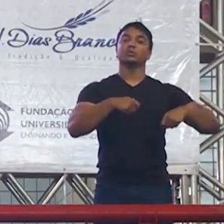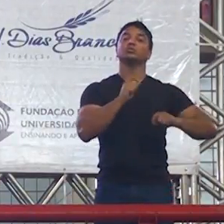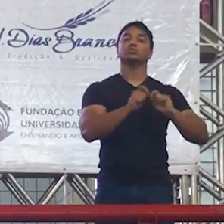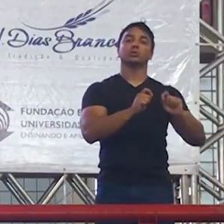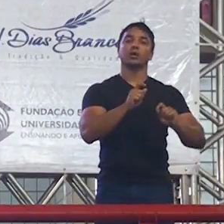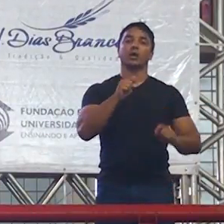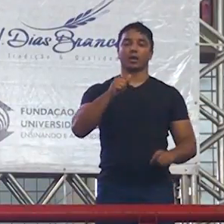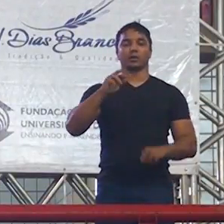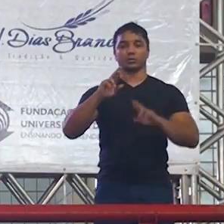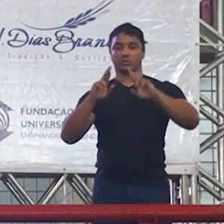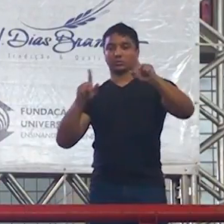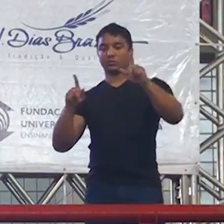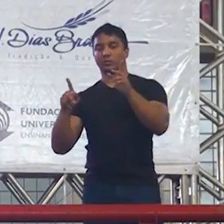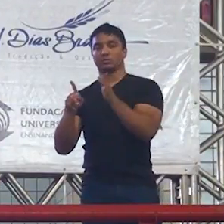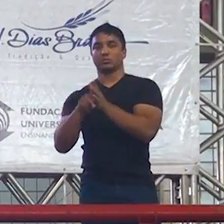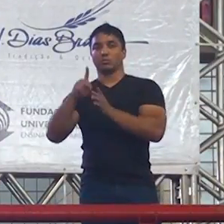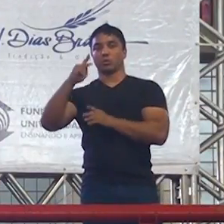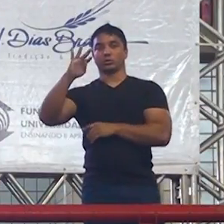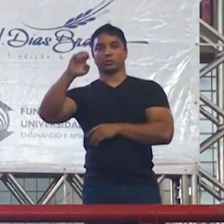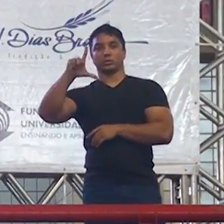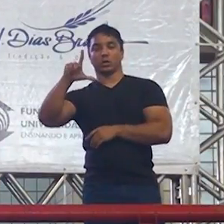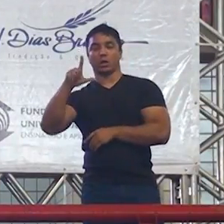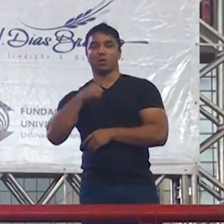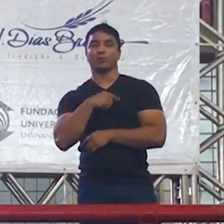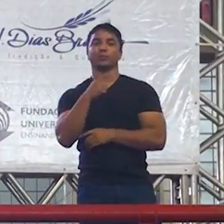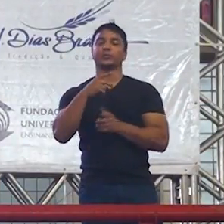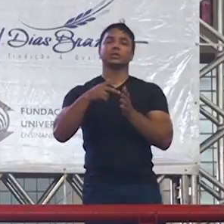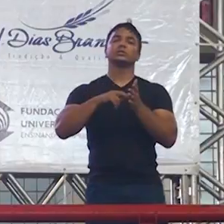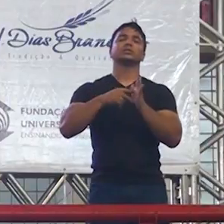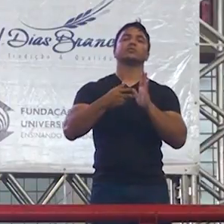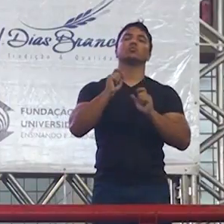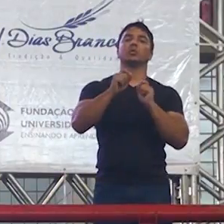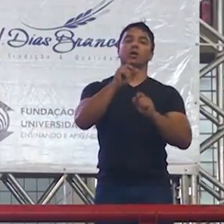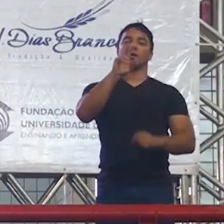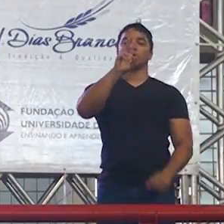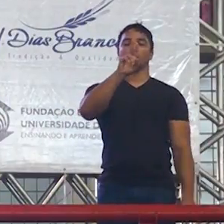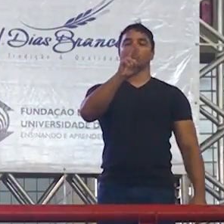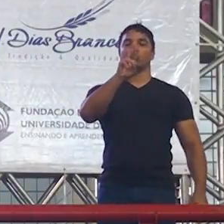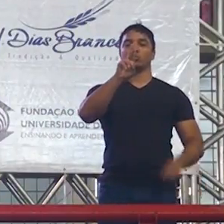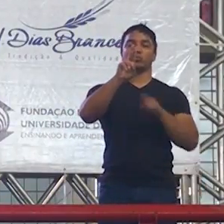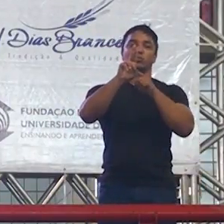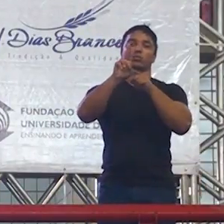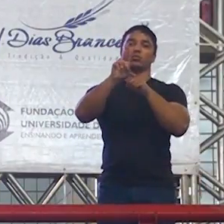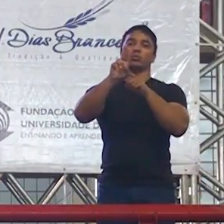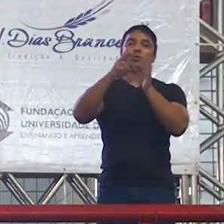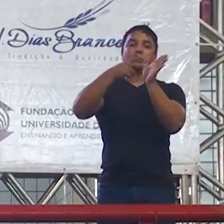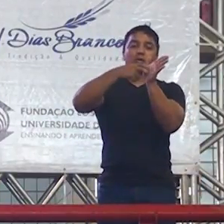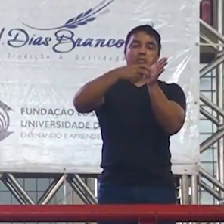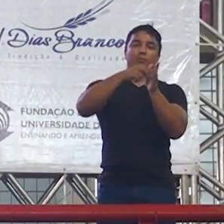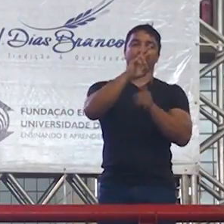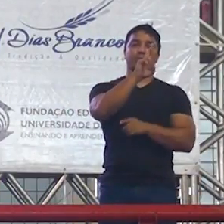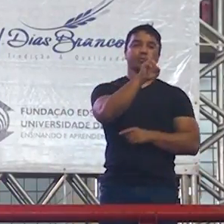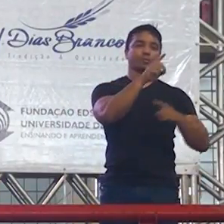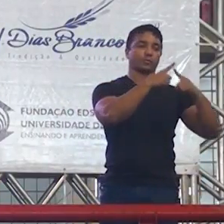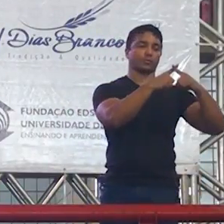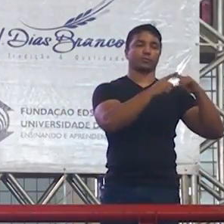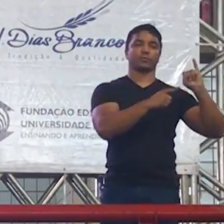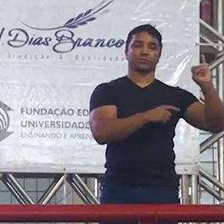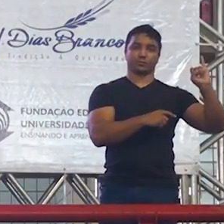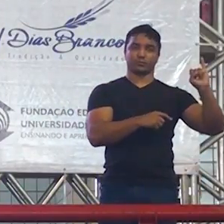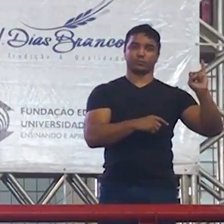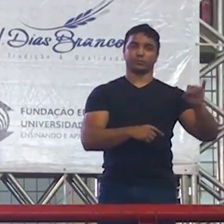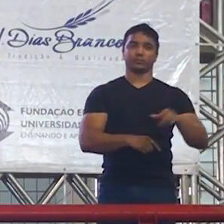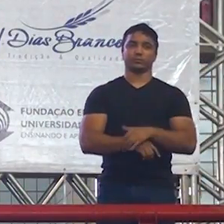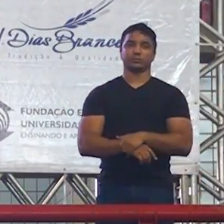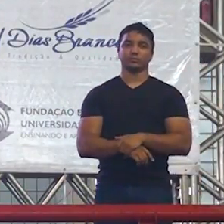essa diferença de potencial é igual a R vezes I. Essa diferença de potencial é chamada de R vezes I. Show